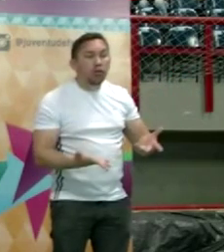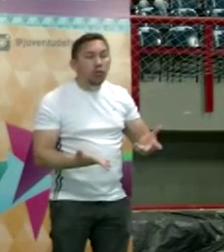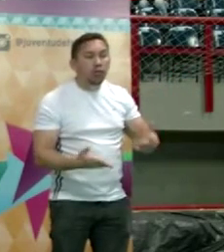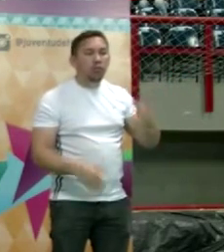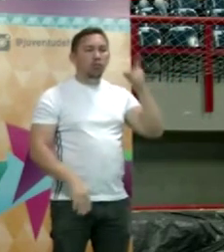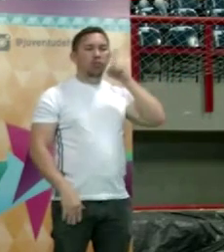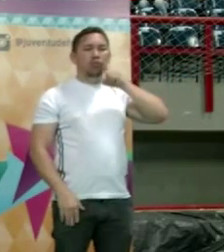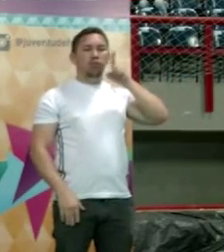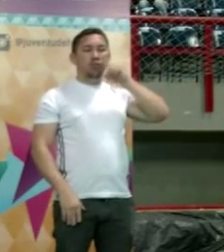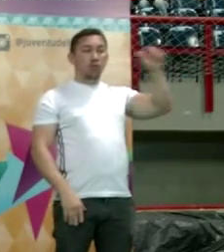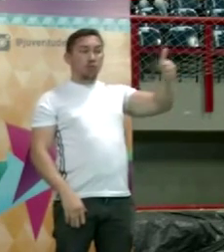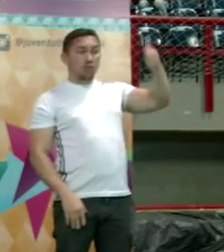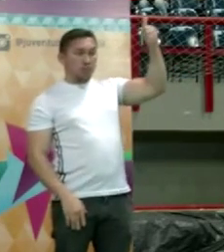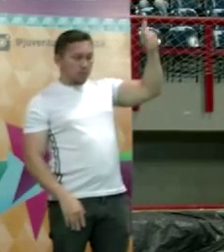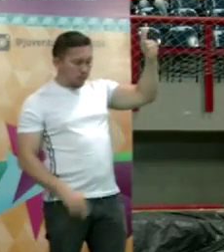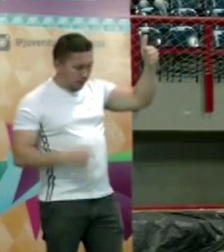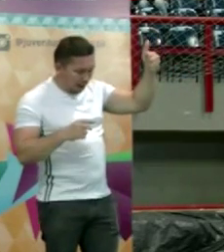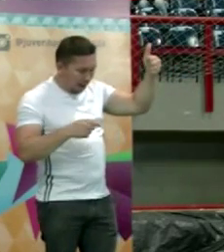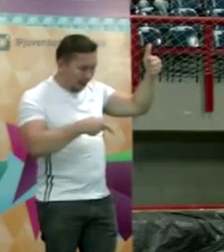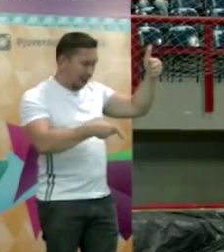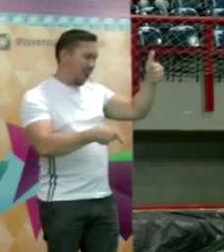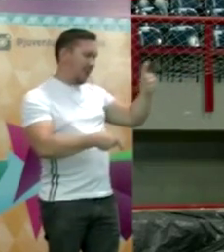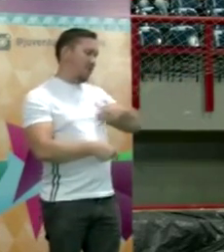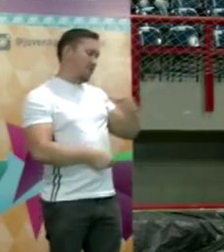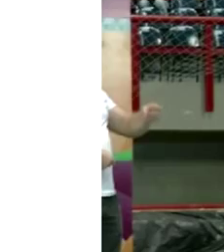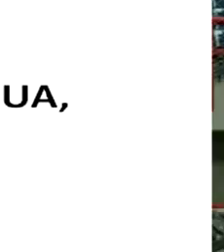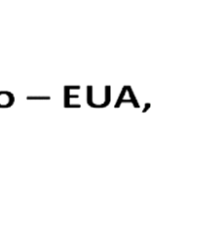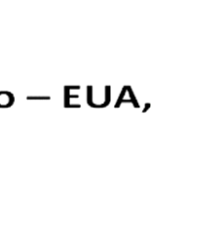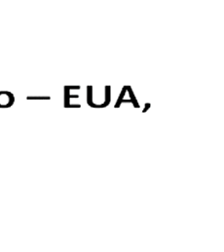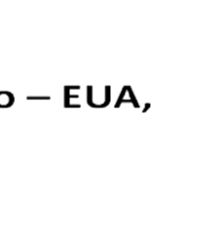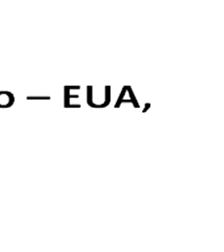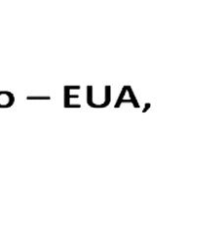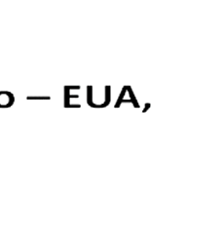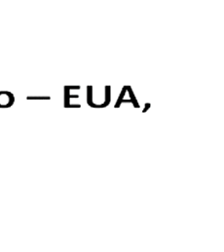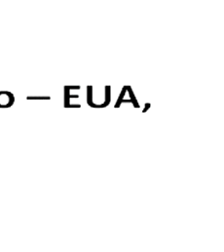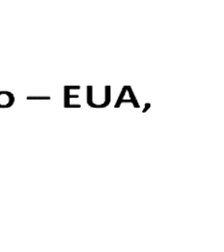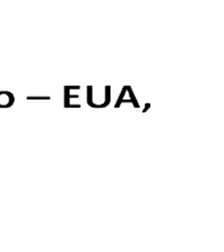Unidos. Primeiro país a dizer que o Brasil é livre. Quem é o segundo?